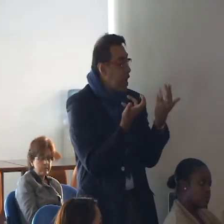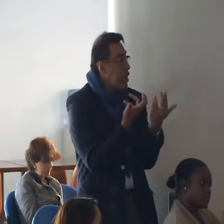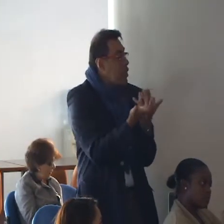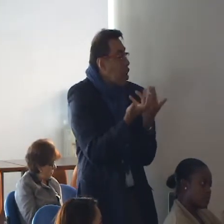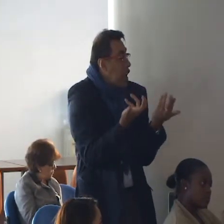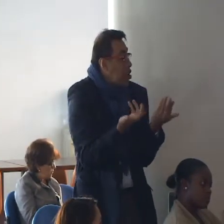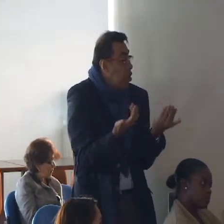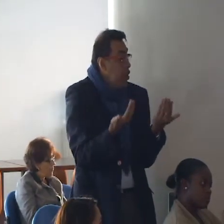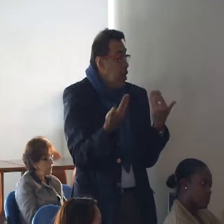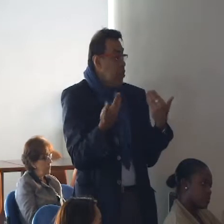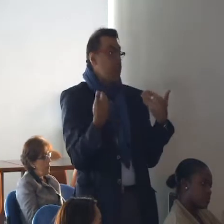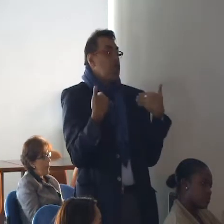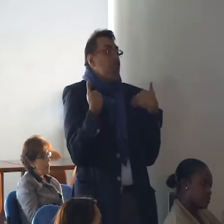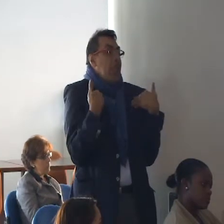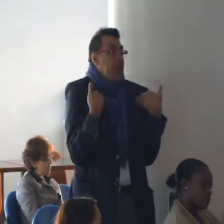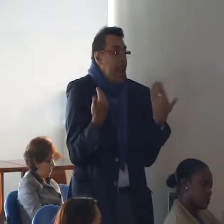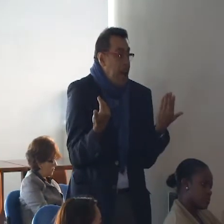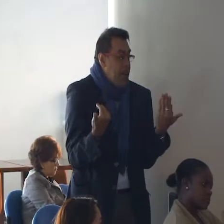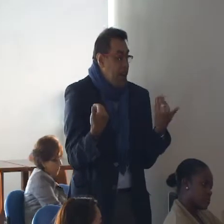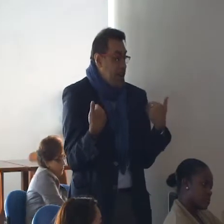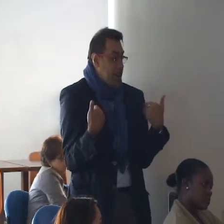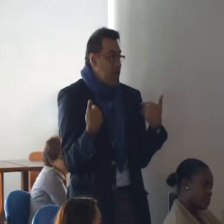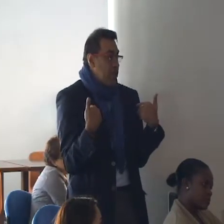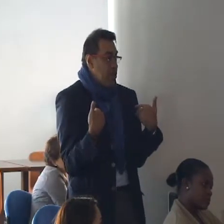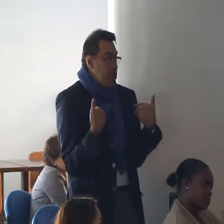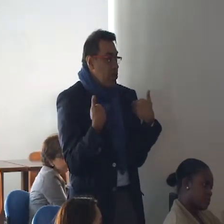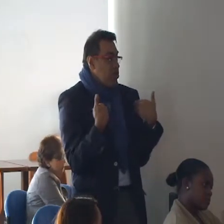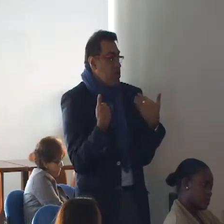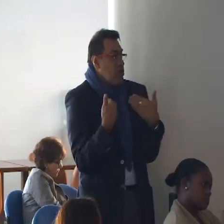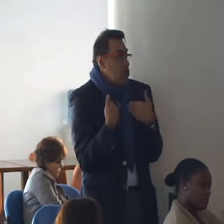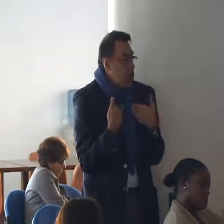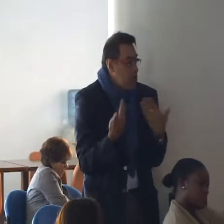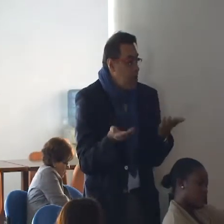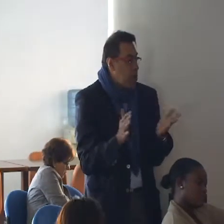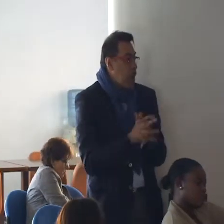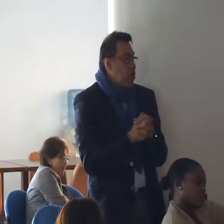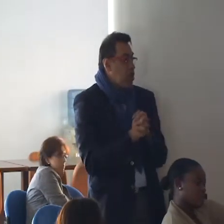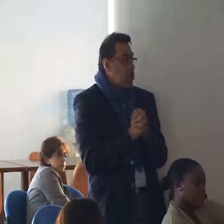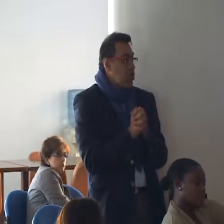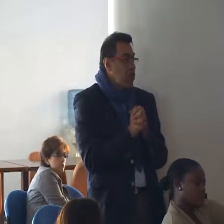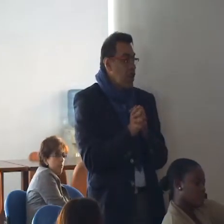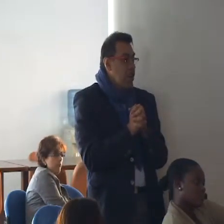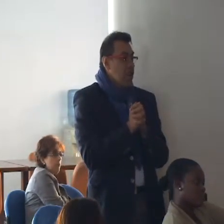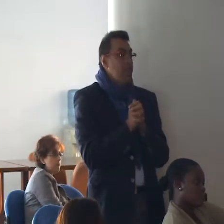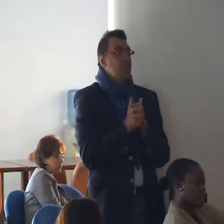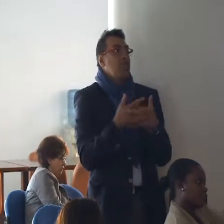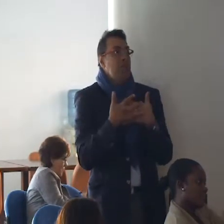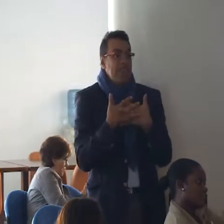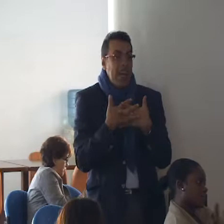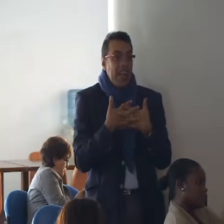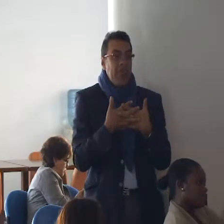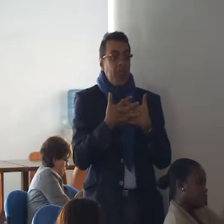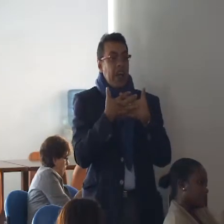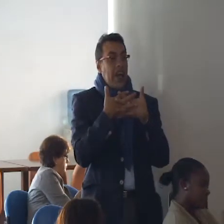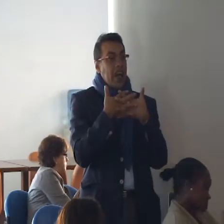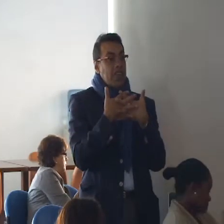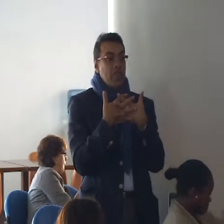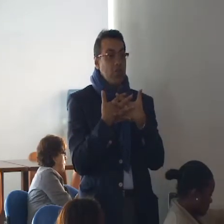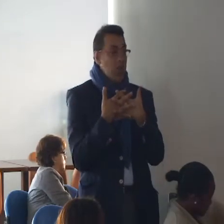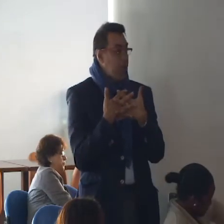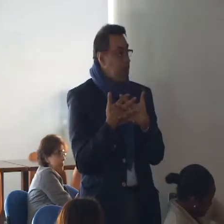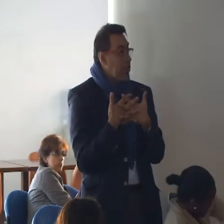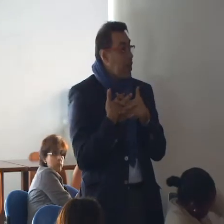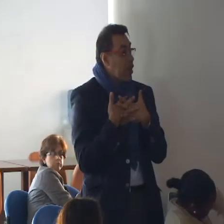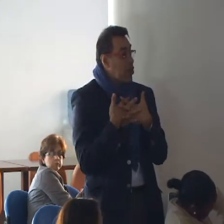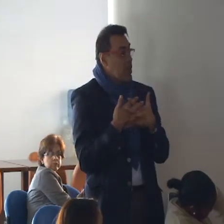un elemento real de interacción. Es como si la palabra que en este momento nos corresponde a nosotros, ¿no?, yo pensara que